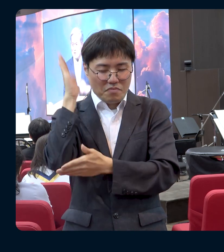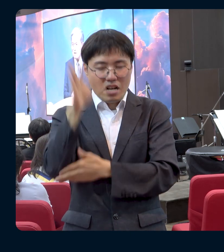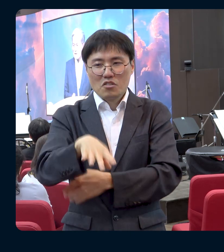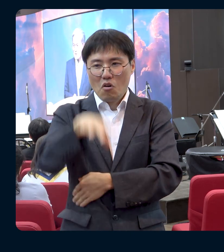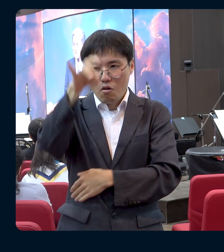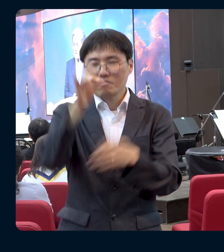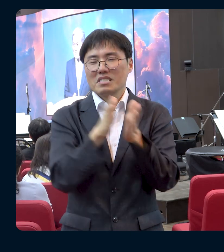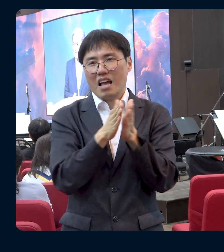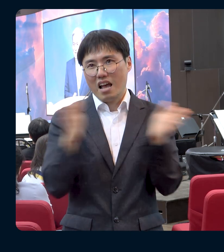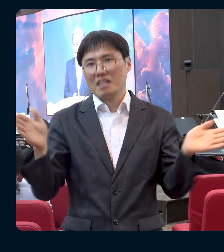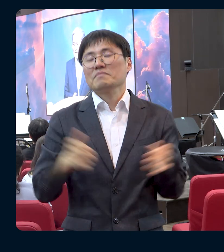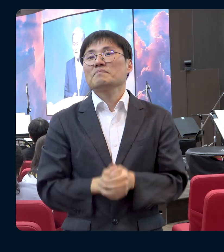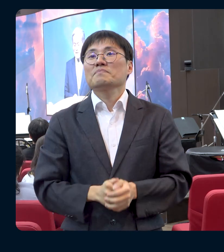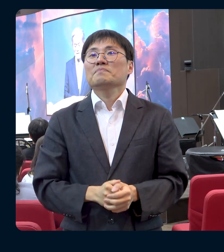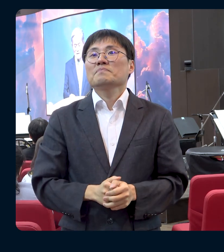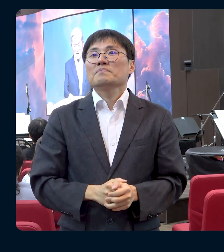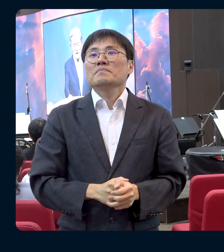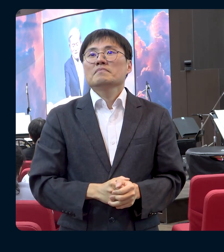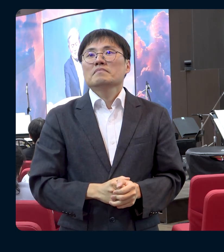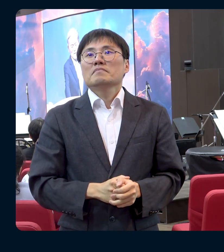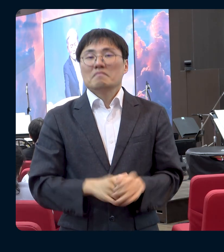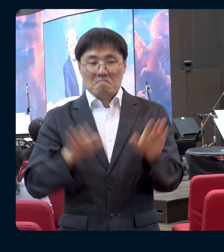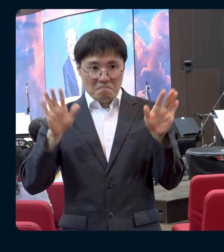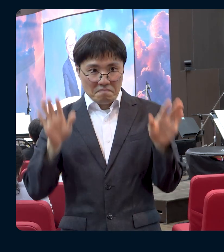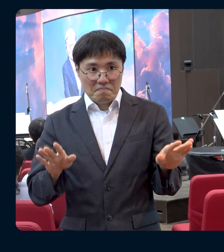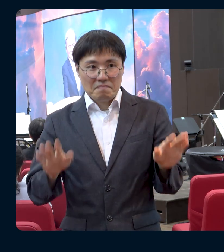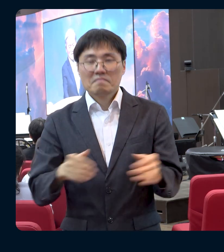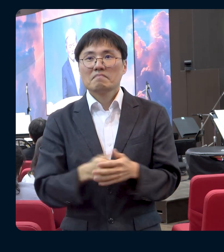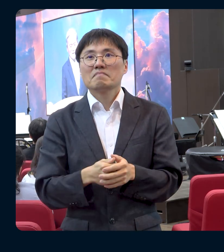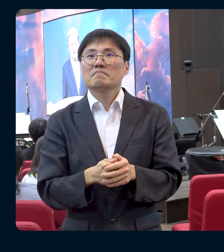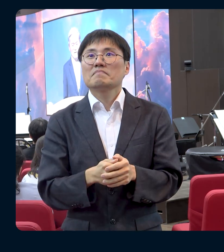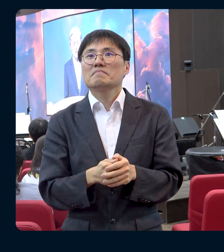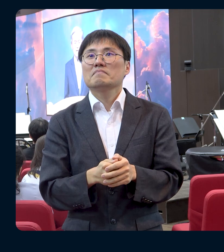첫 번째로 시작하게 됐어요. 자, 그런데